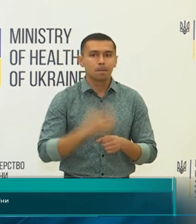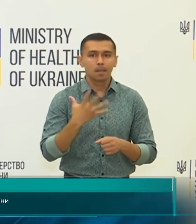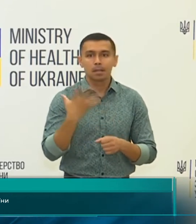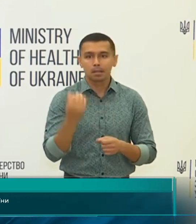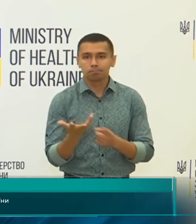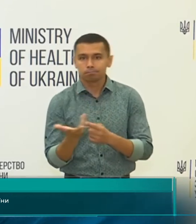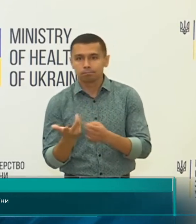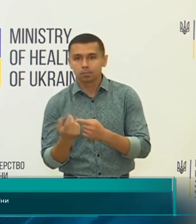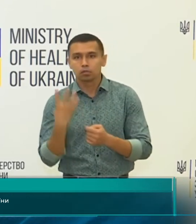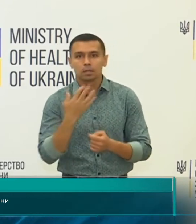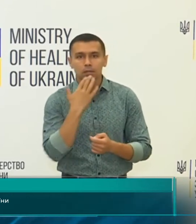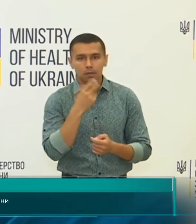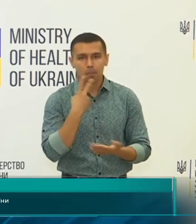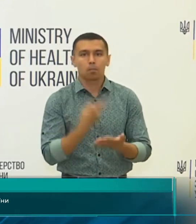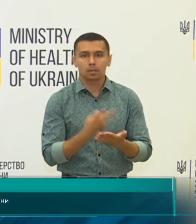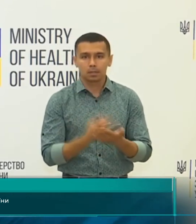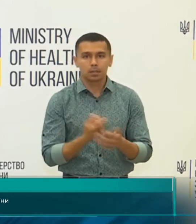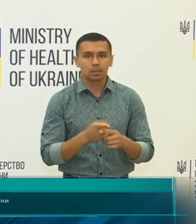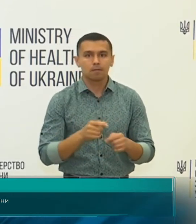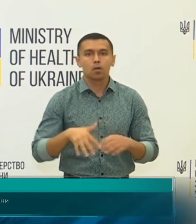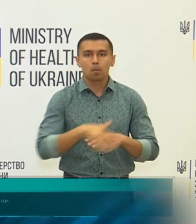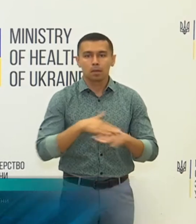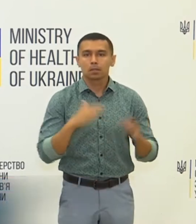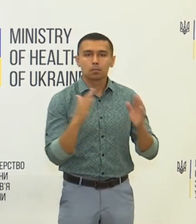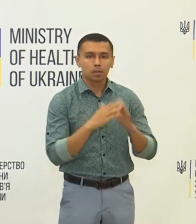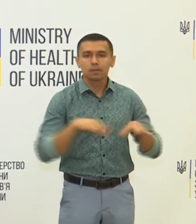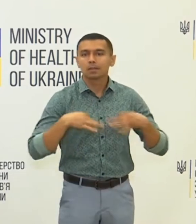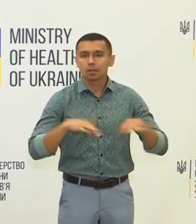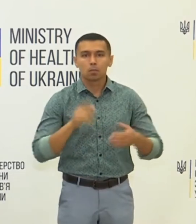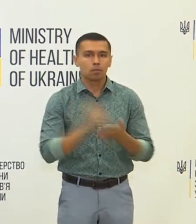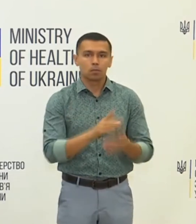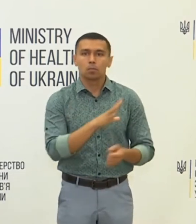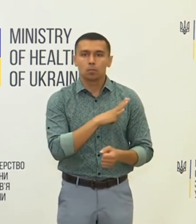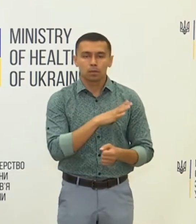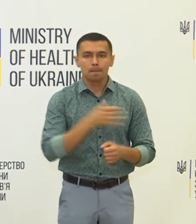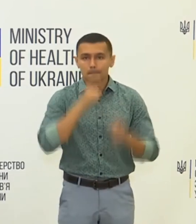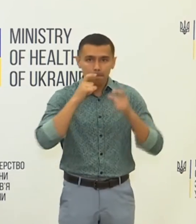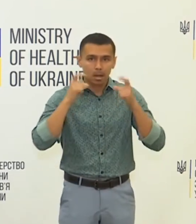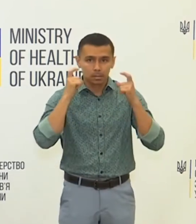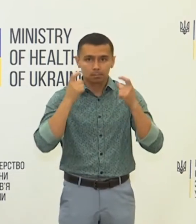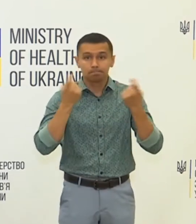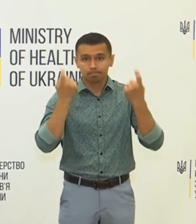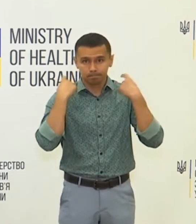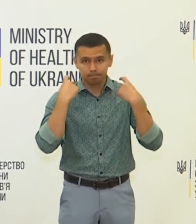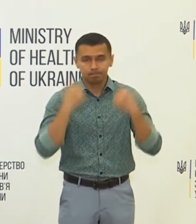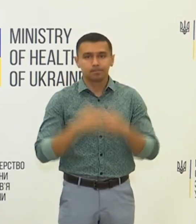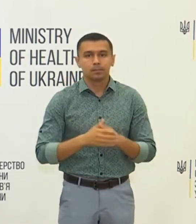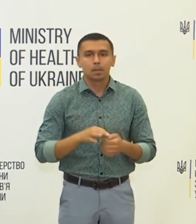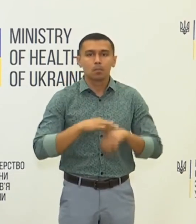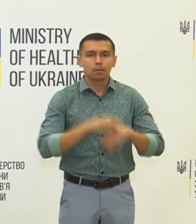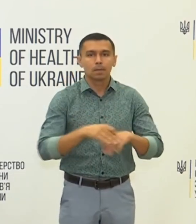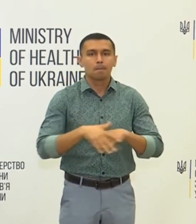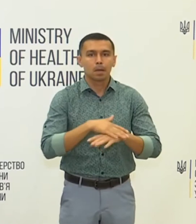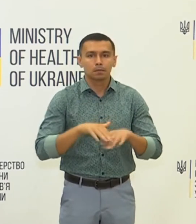днів поспіль 4 національних показники. Це у громадських будівлях і транспорті повинна бути маска на обличчі,